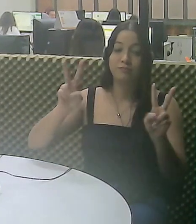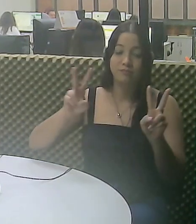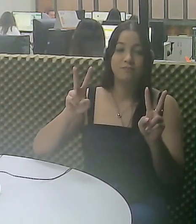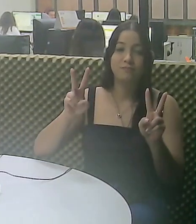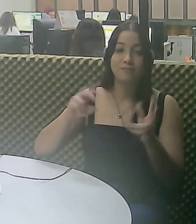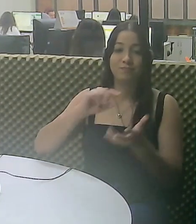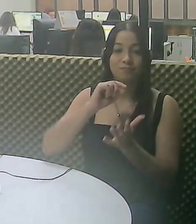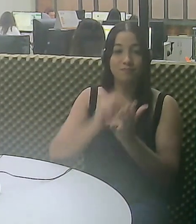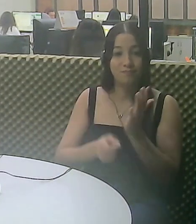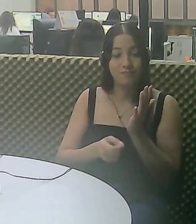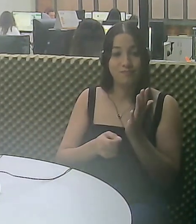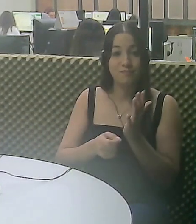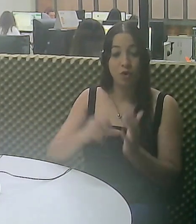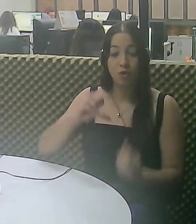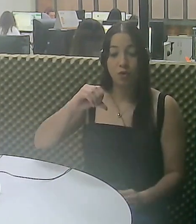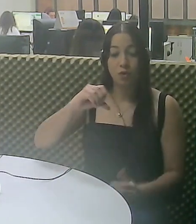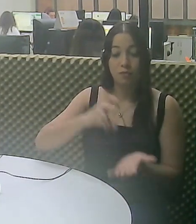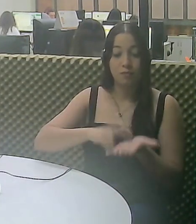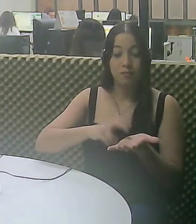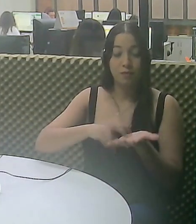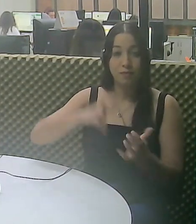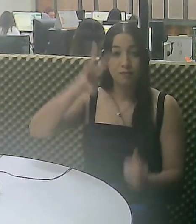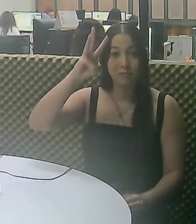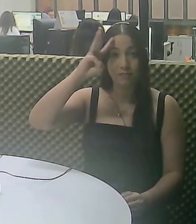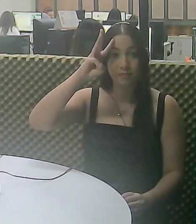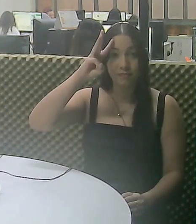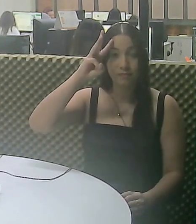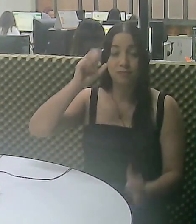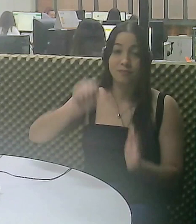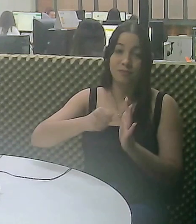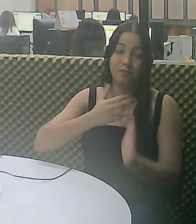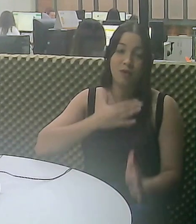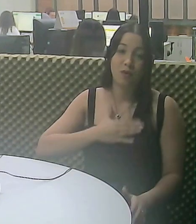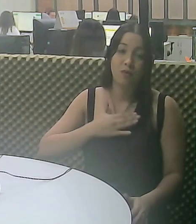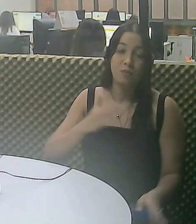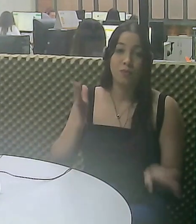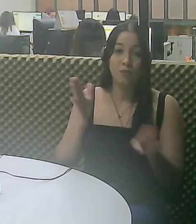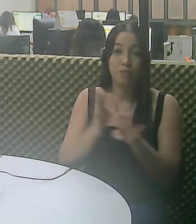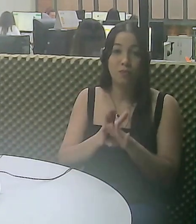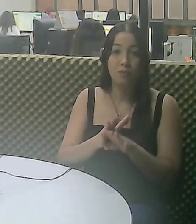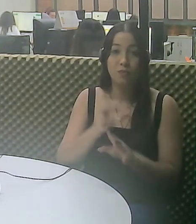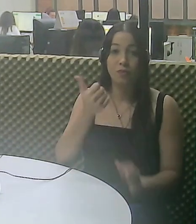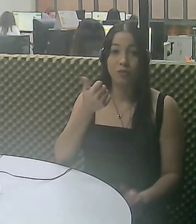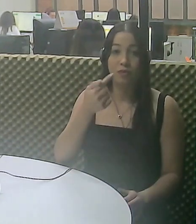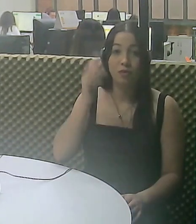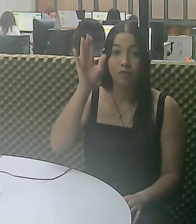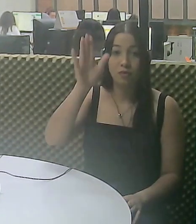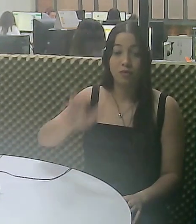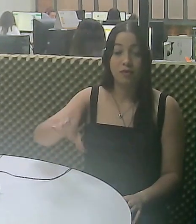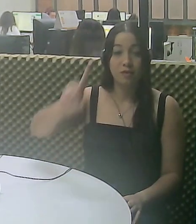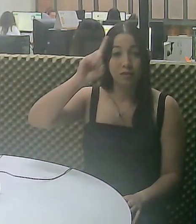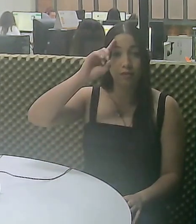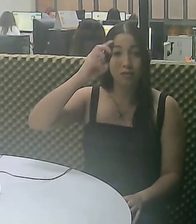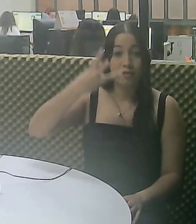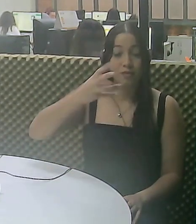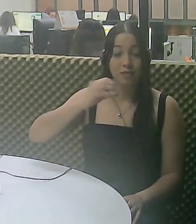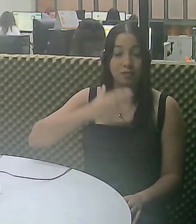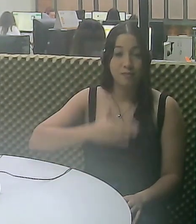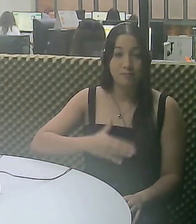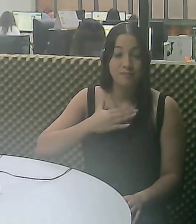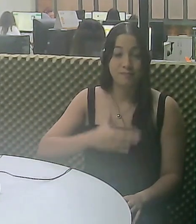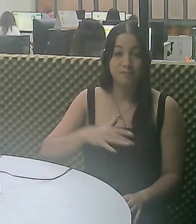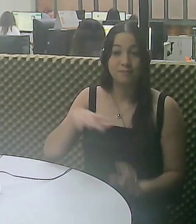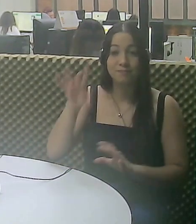As inscrições vão das 9 da manhã desta terça, 1º de agosto, até as 5 da tarde do dia 30 de agosto.